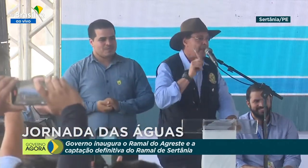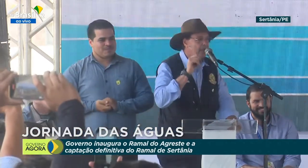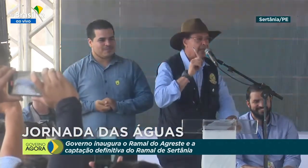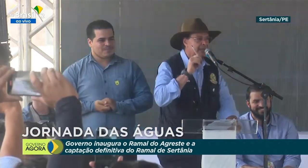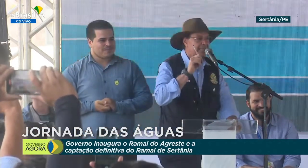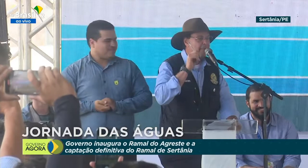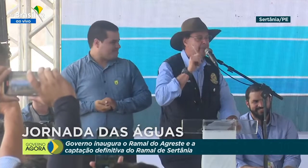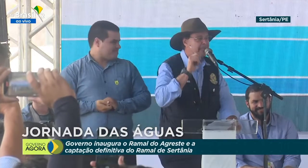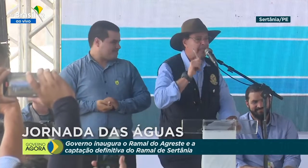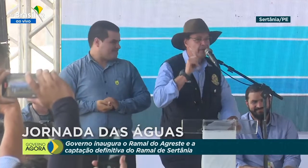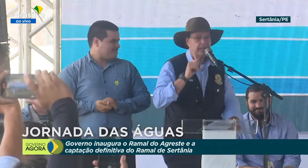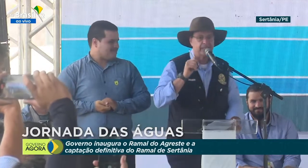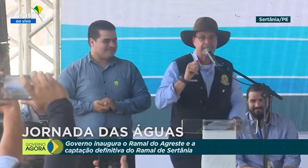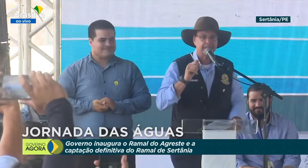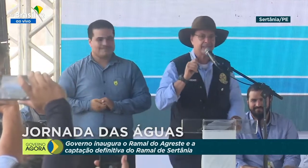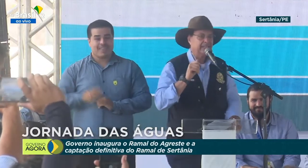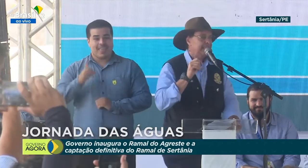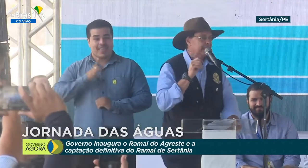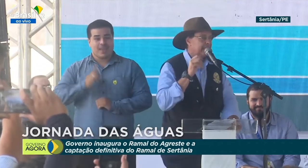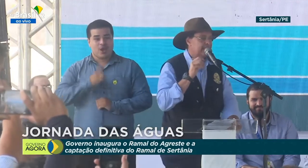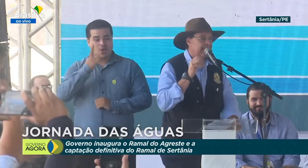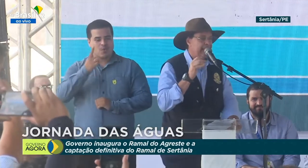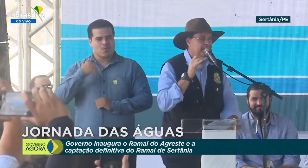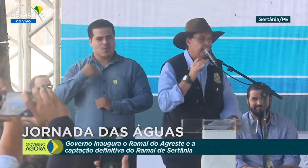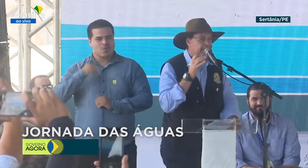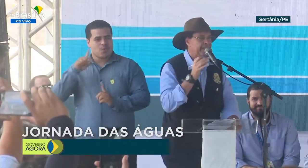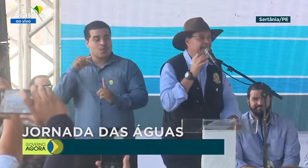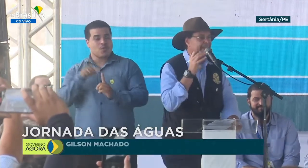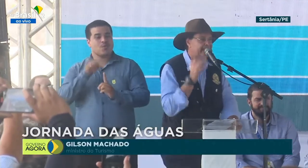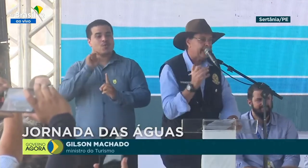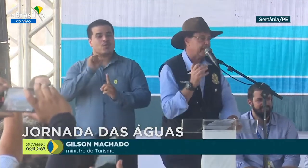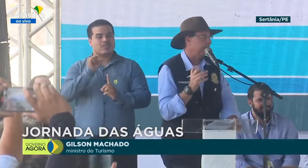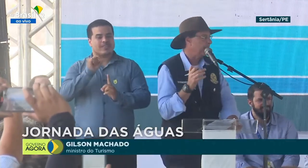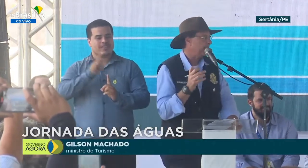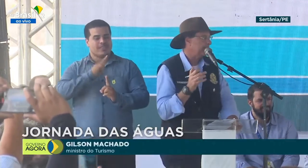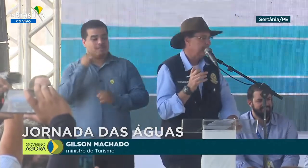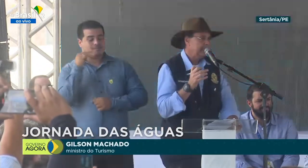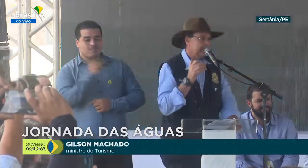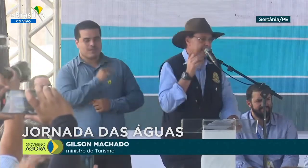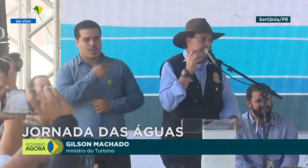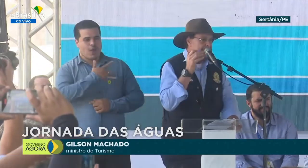que tem uma missão, Onyx, que é de você fazer